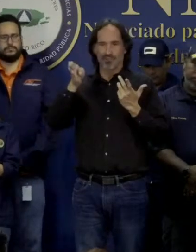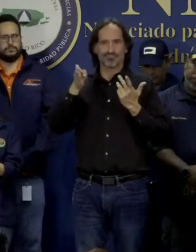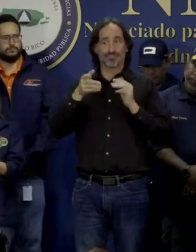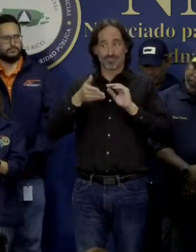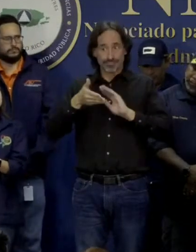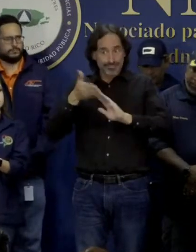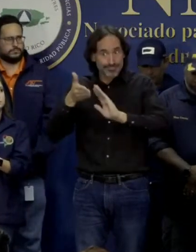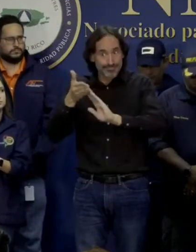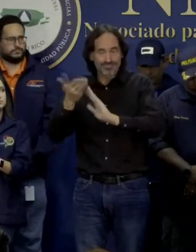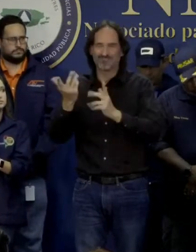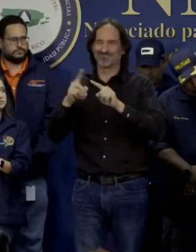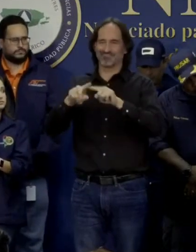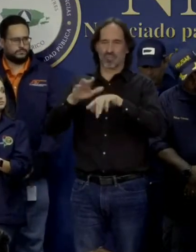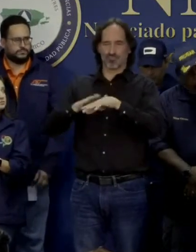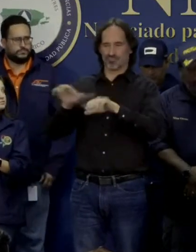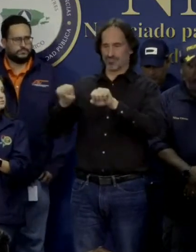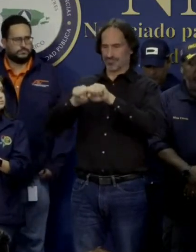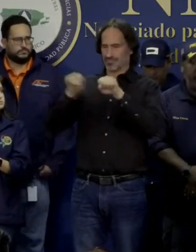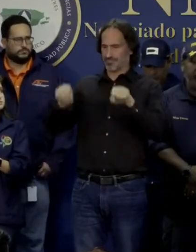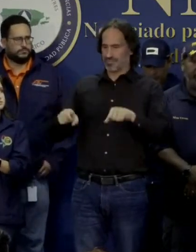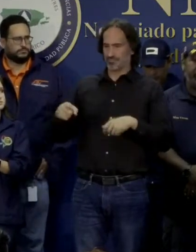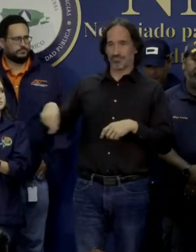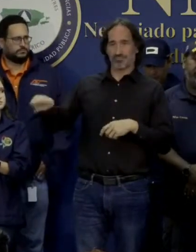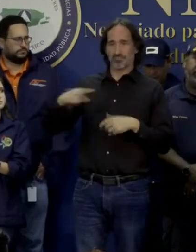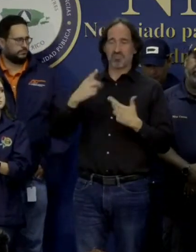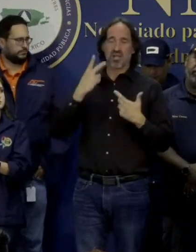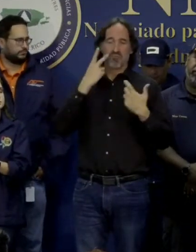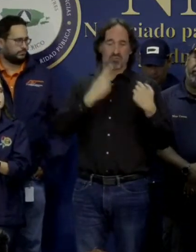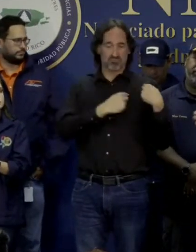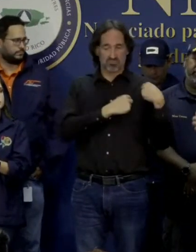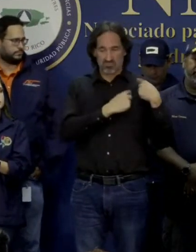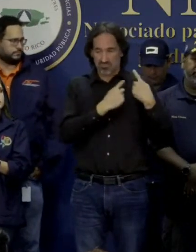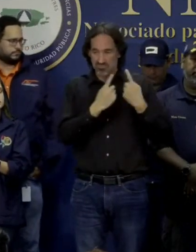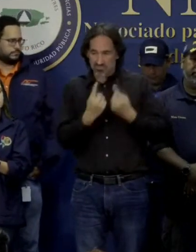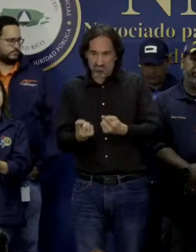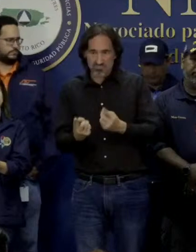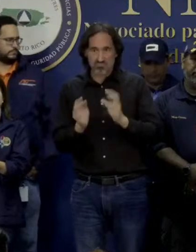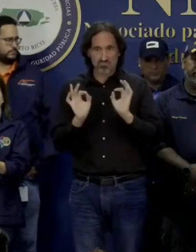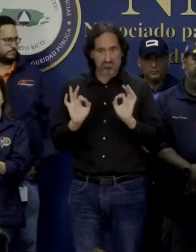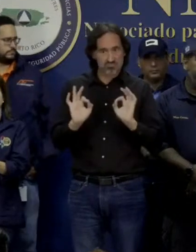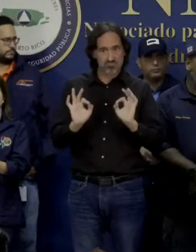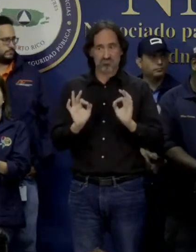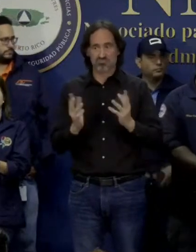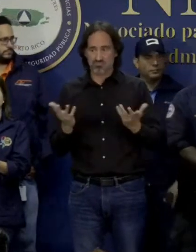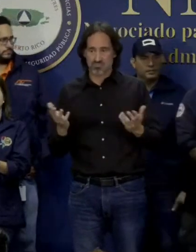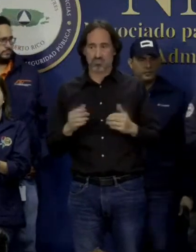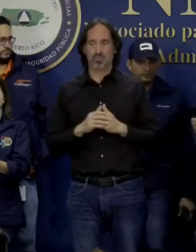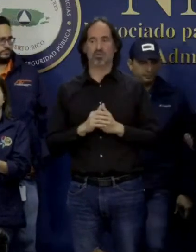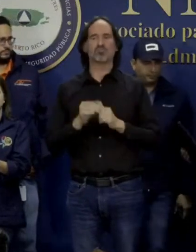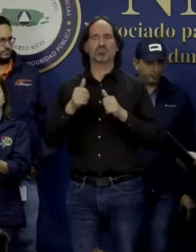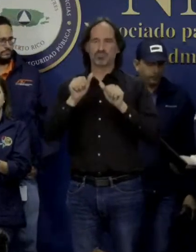vaya colocando en servicio, y para eso pues es una operación conjunta que tenemos que hacer con Luma.